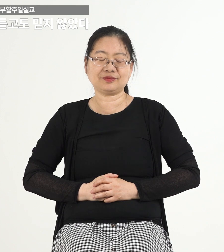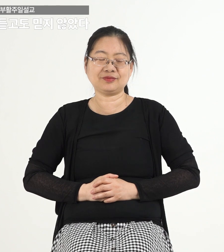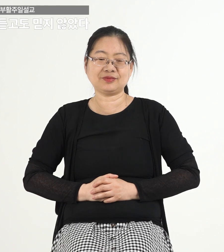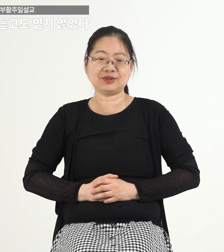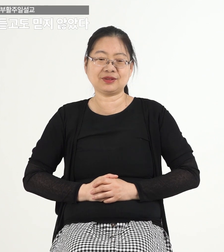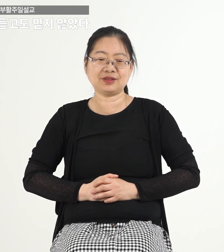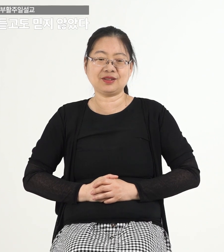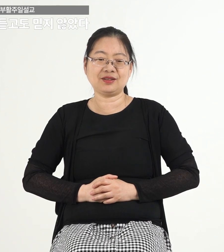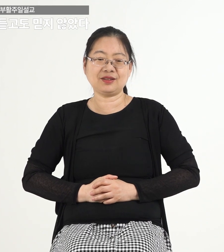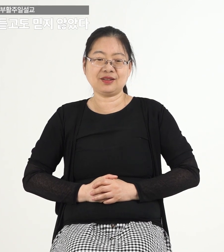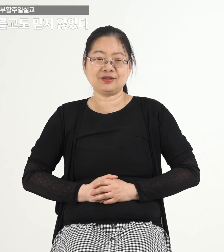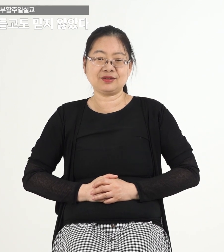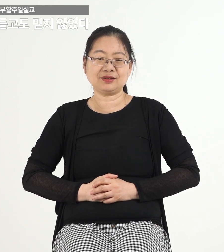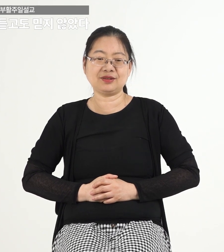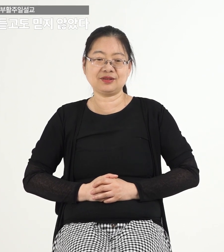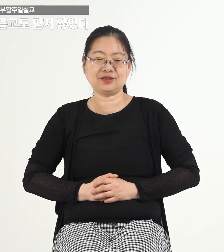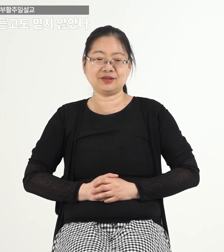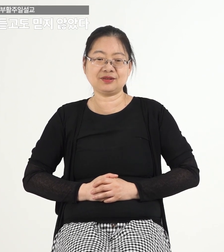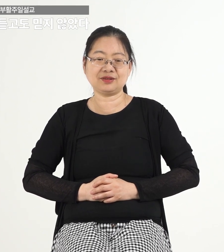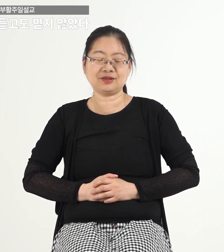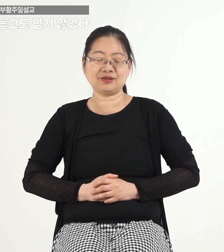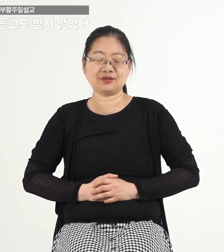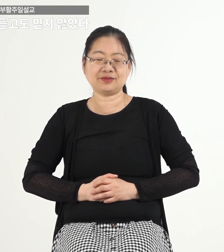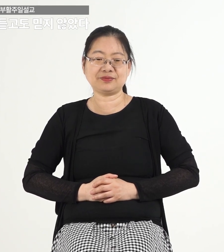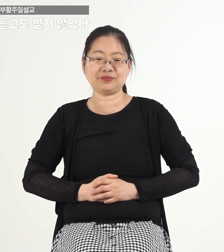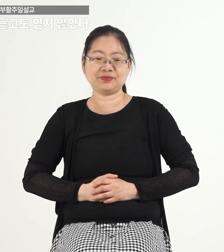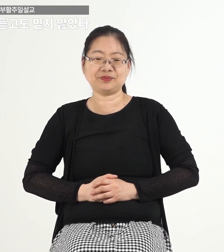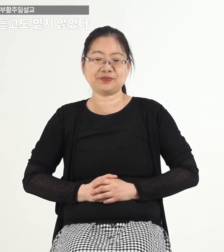주 하나님 독생자 예수,